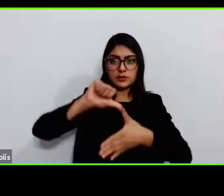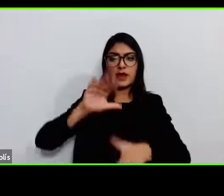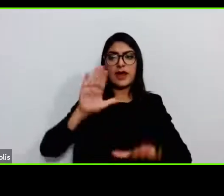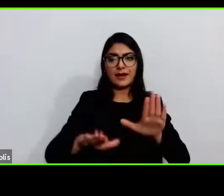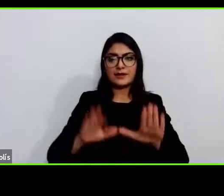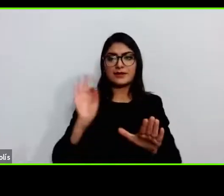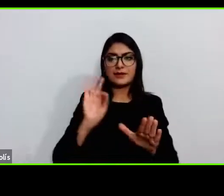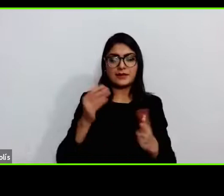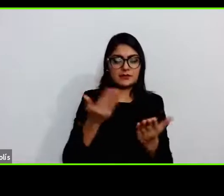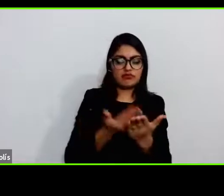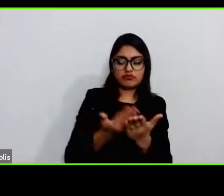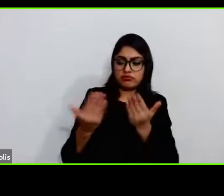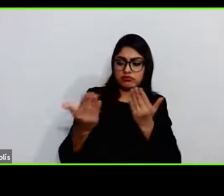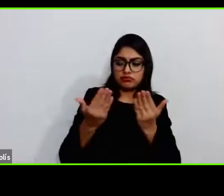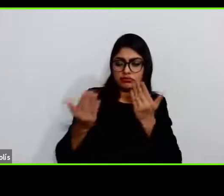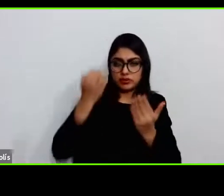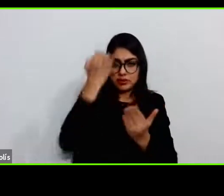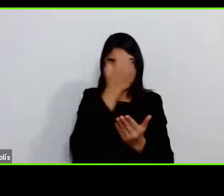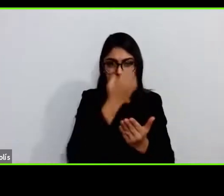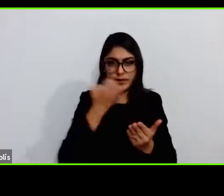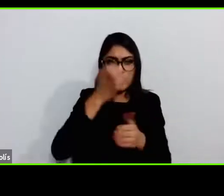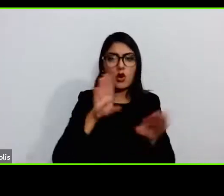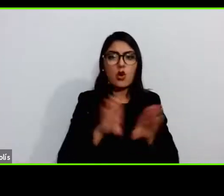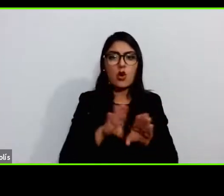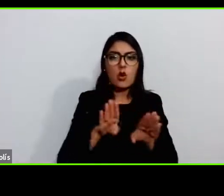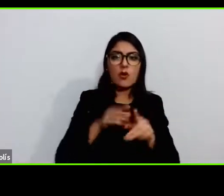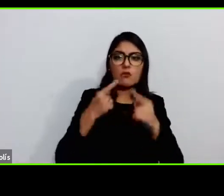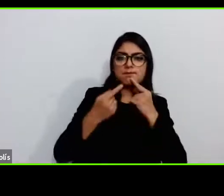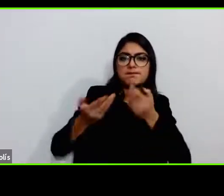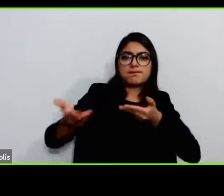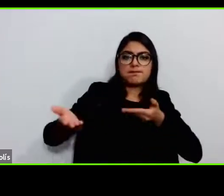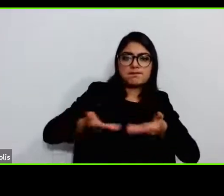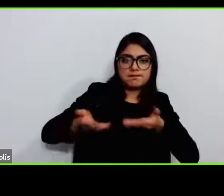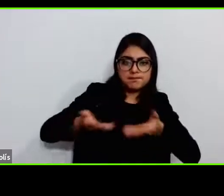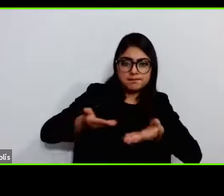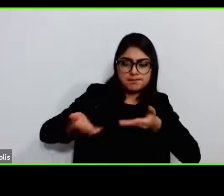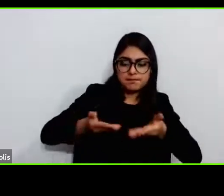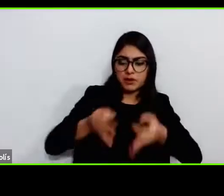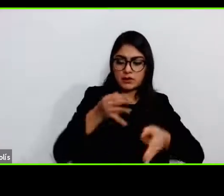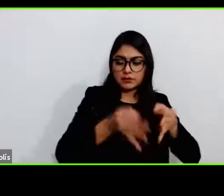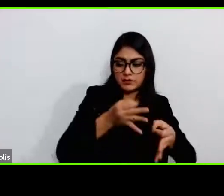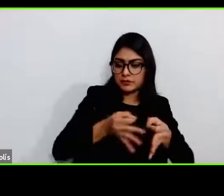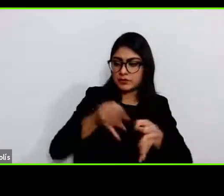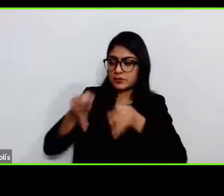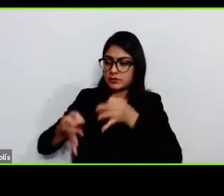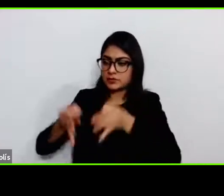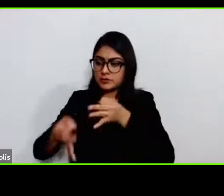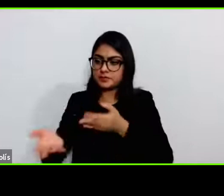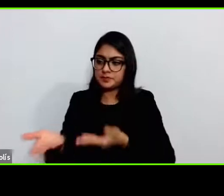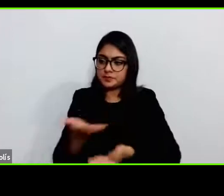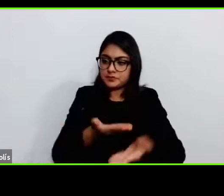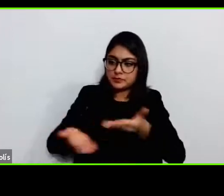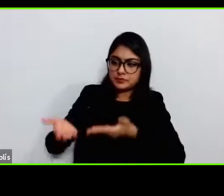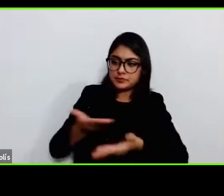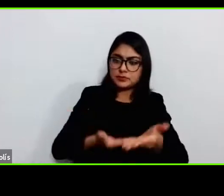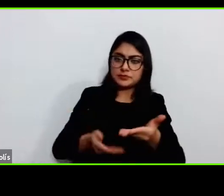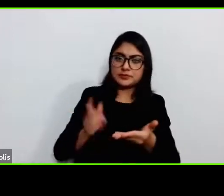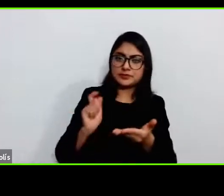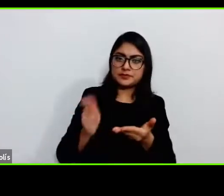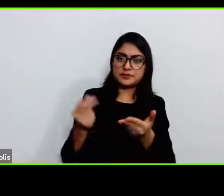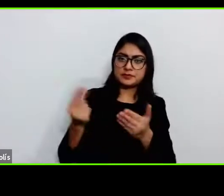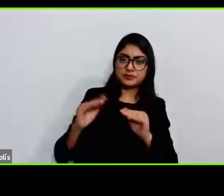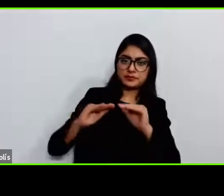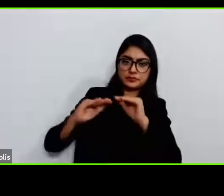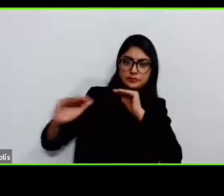interpretativa. Entonces eso obliga a que las cortes dialoguen, ¿no? El diálogo presupone una relación horizontal,